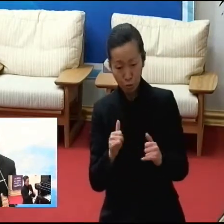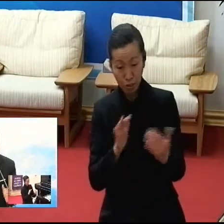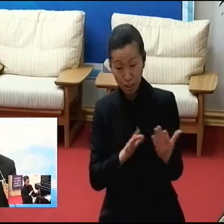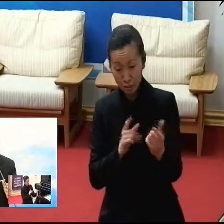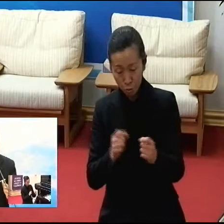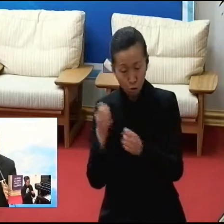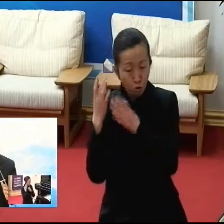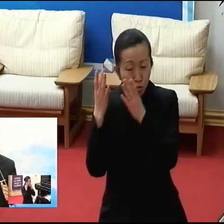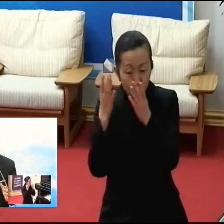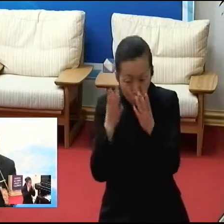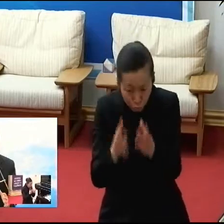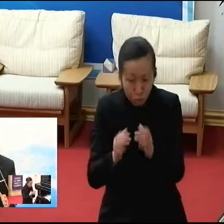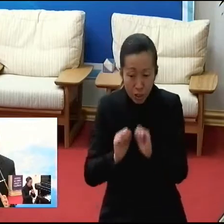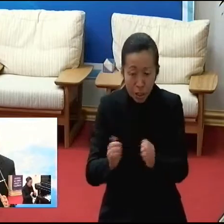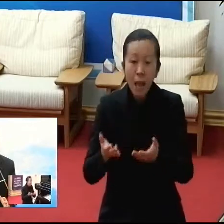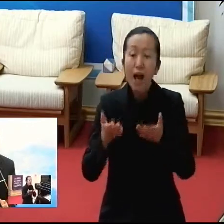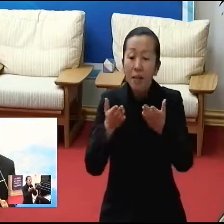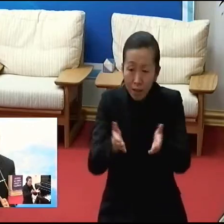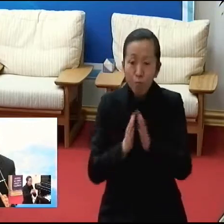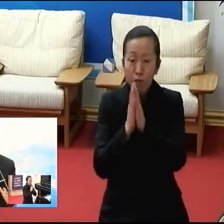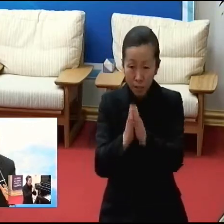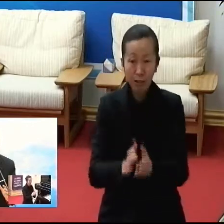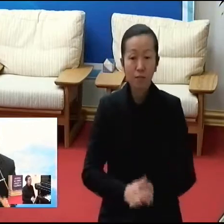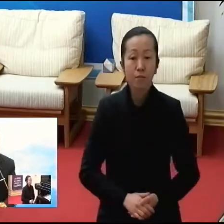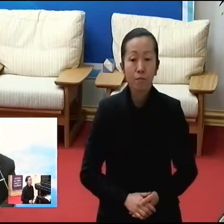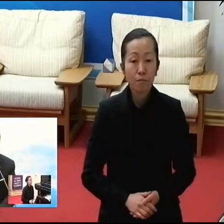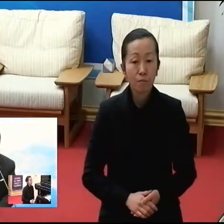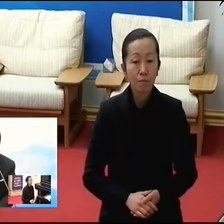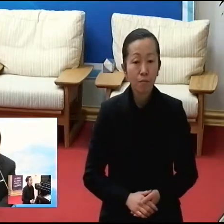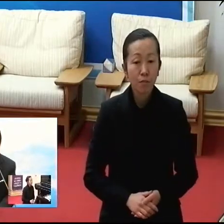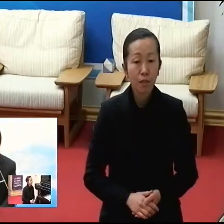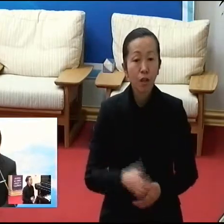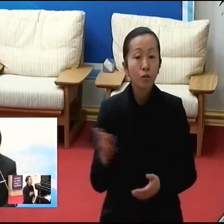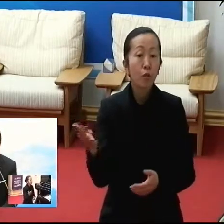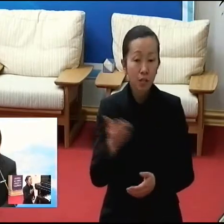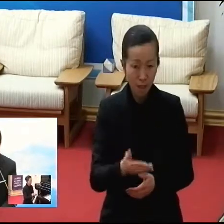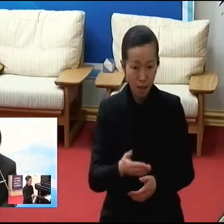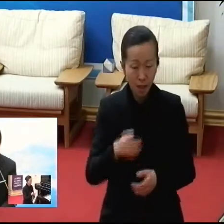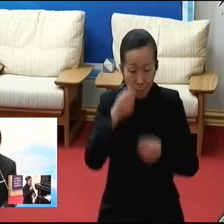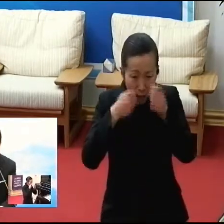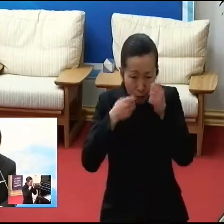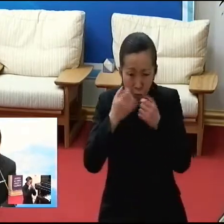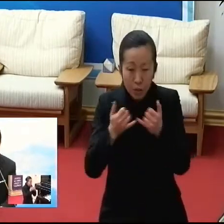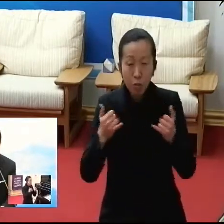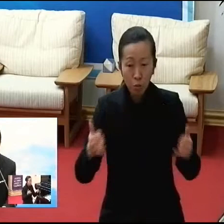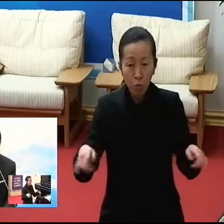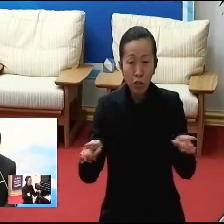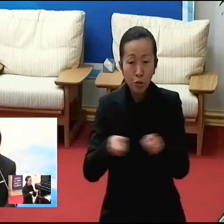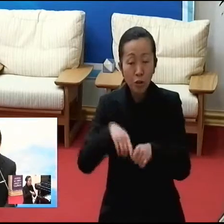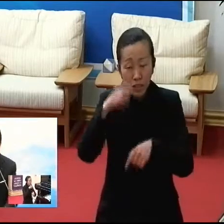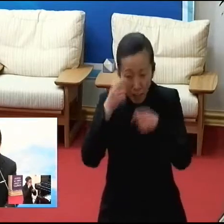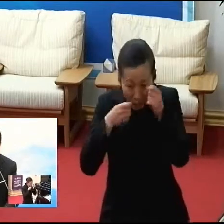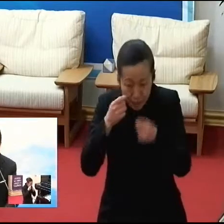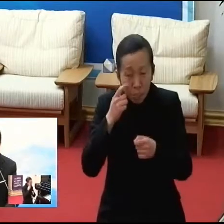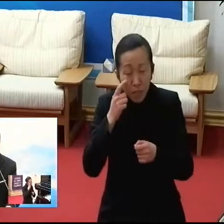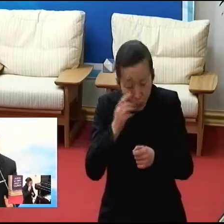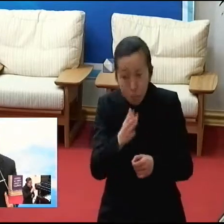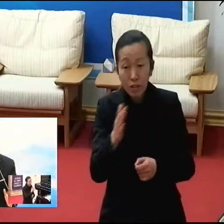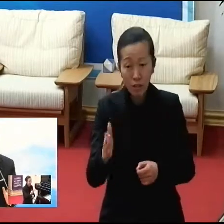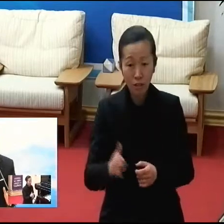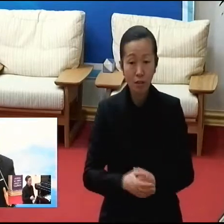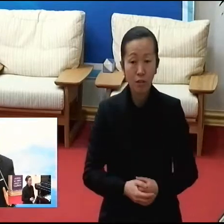그리고 우는 자들과 함께 한번 울어보시기 바랍니다. そして泣いてる人と一緒に泣いてみてくだ